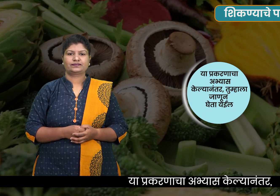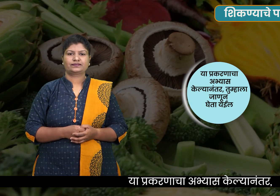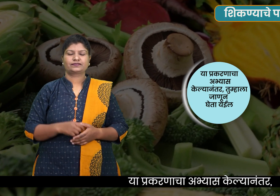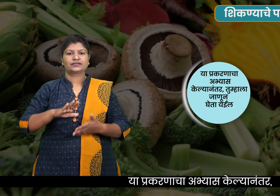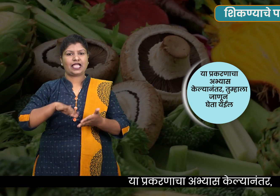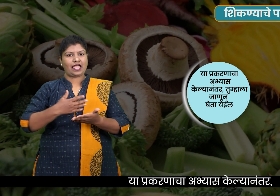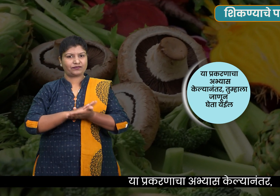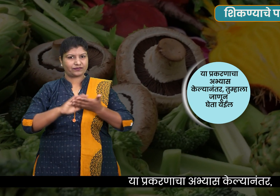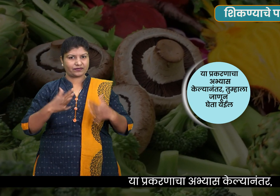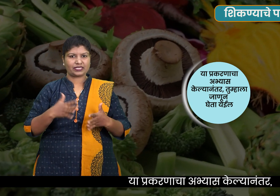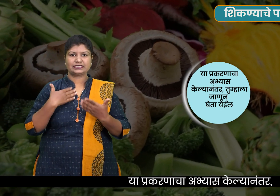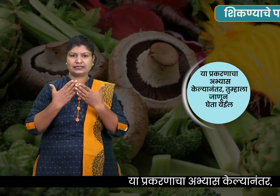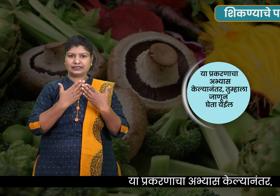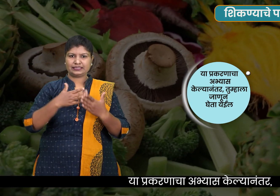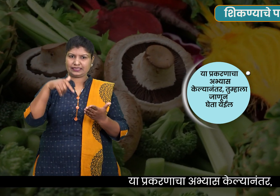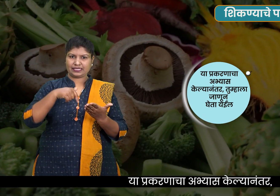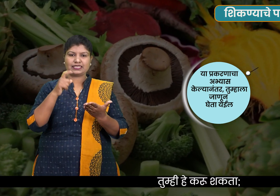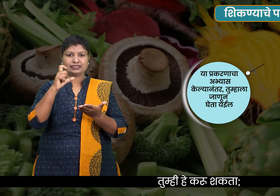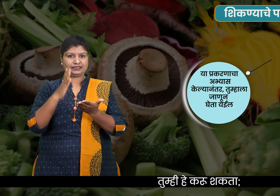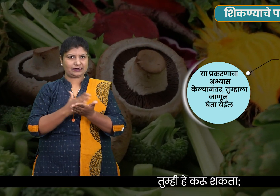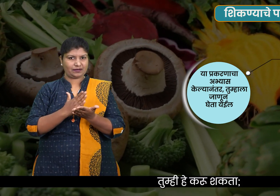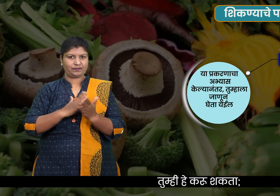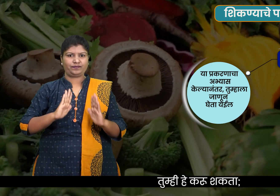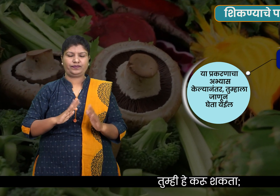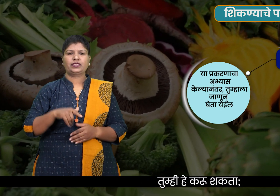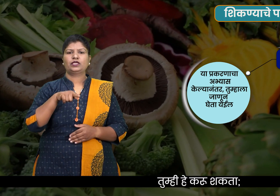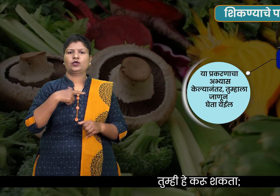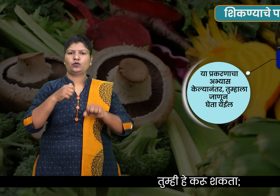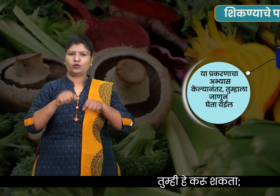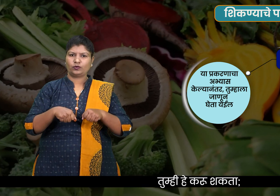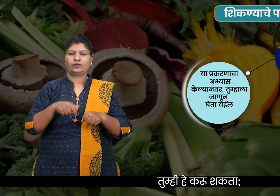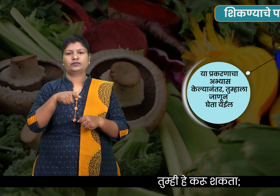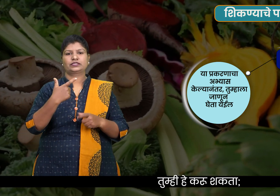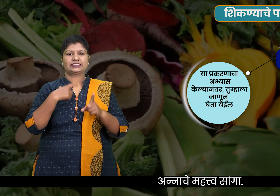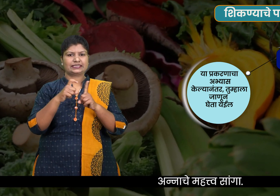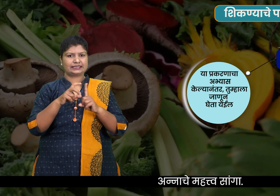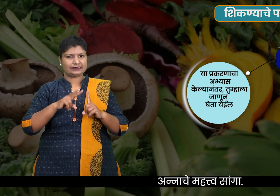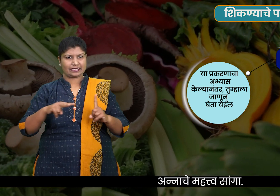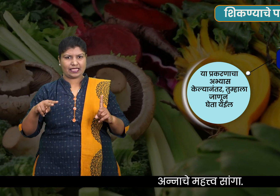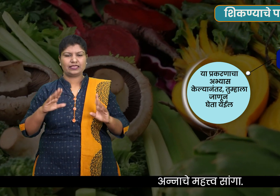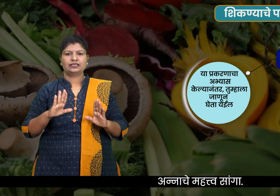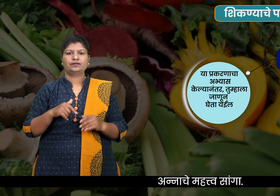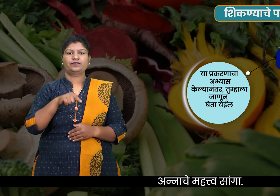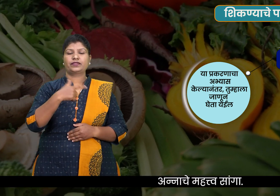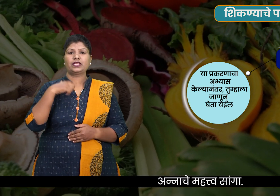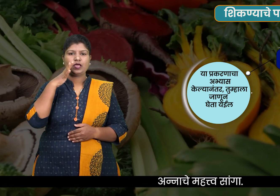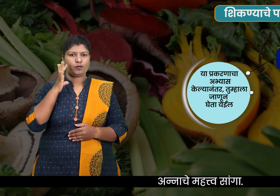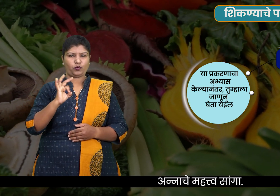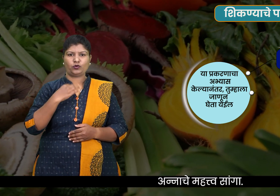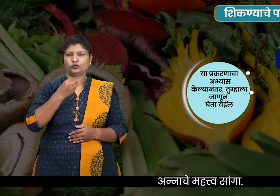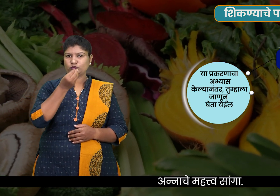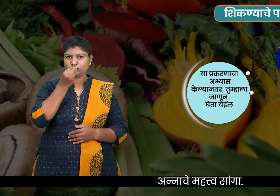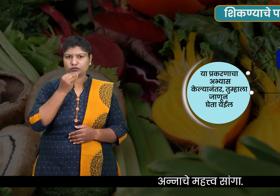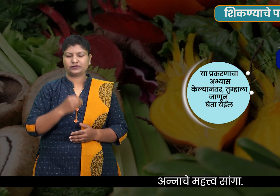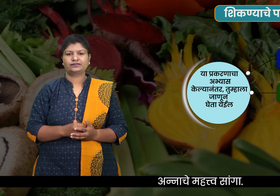या प्रकरणाचा अभ्यास केल्यानंतर तुम्ही हे करू शकता. अन्नाचे महत्त्व सांगा.